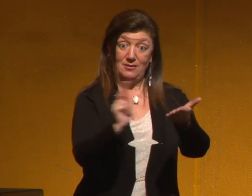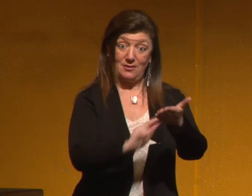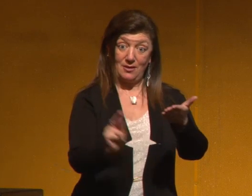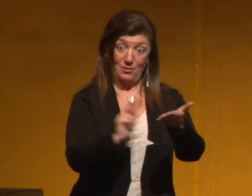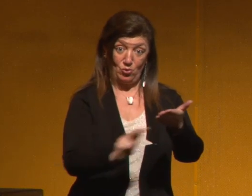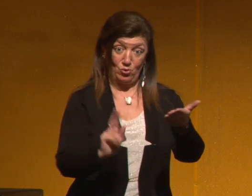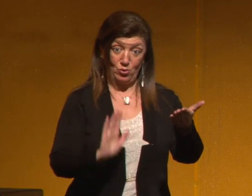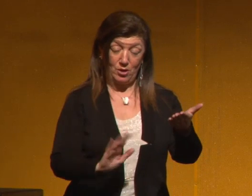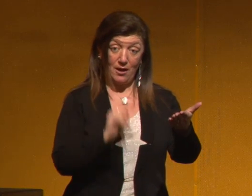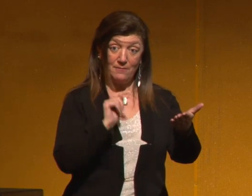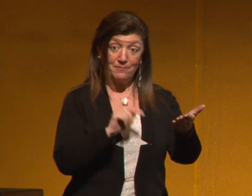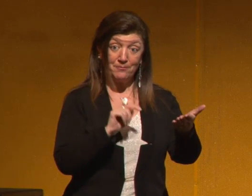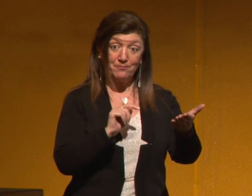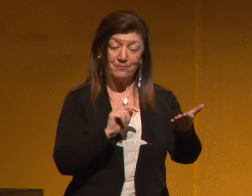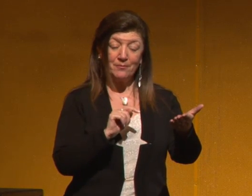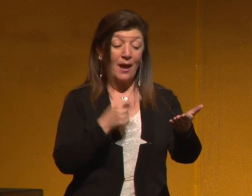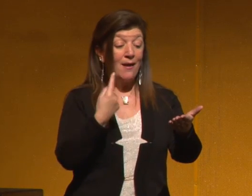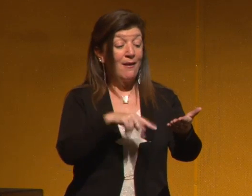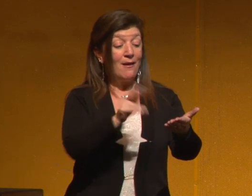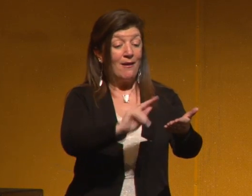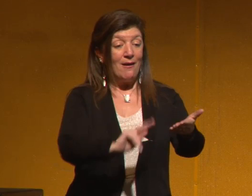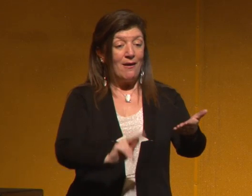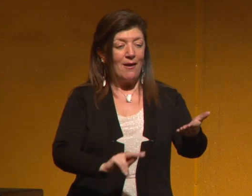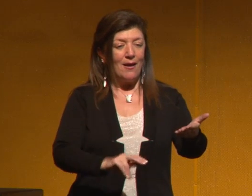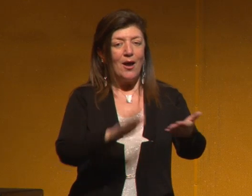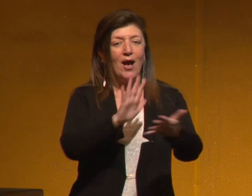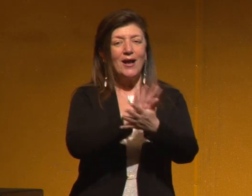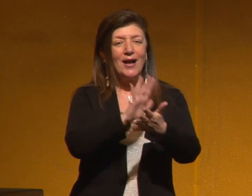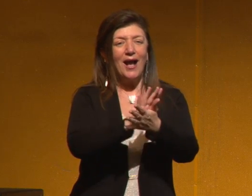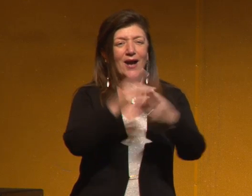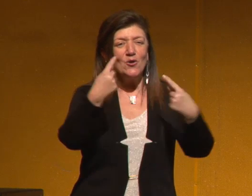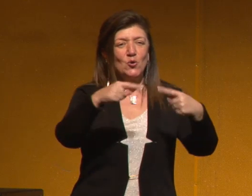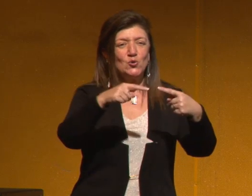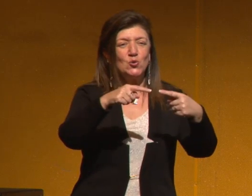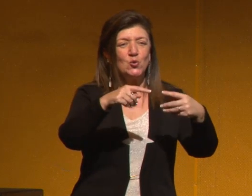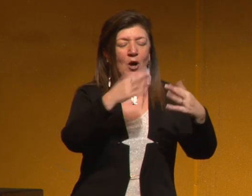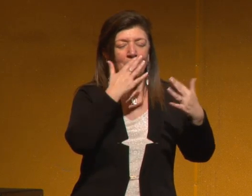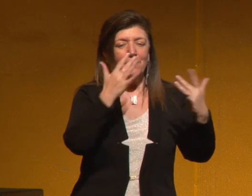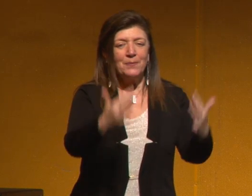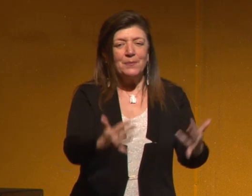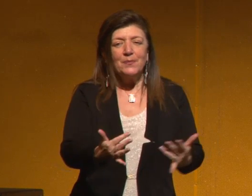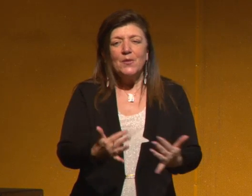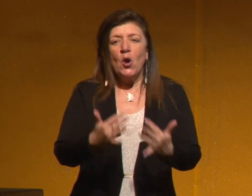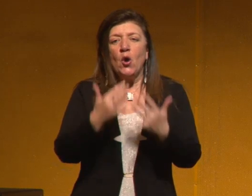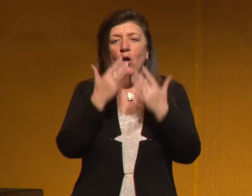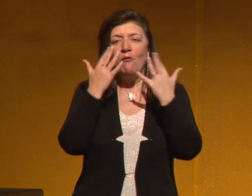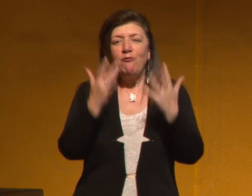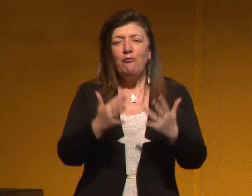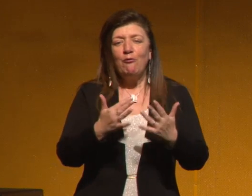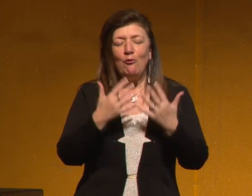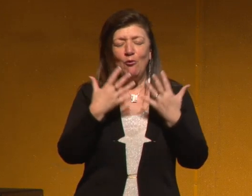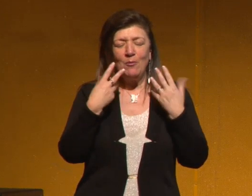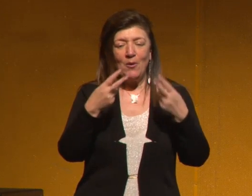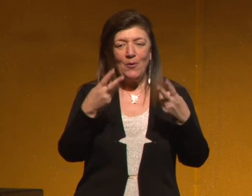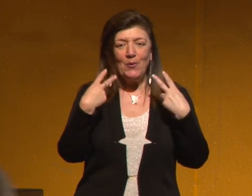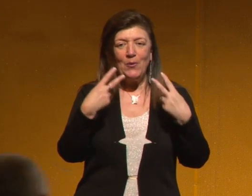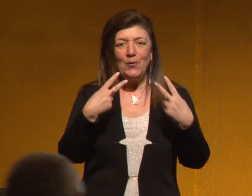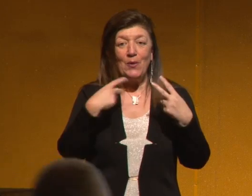il profumo di quella carta stampata che sembra evocare ancor prima della